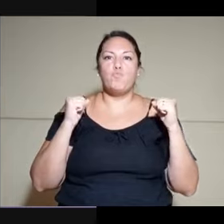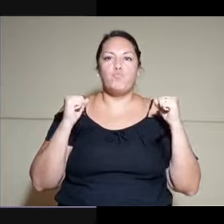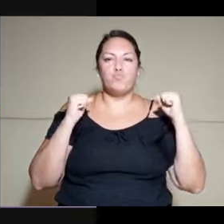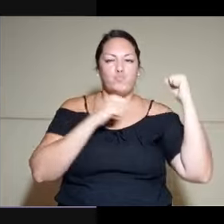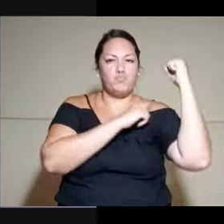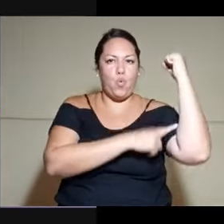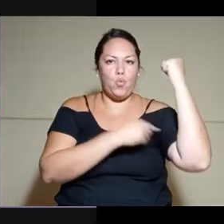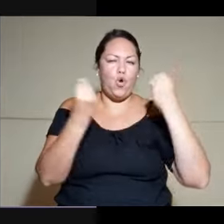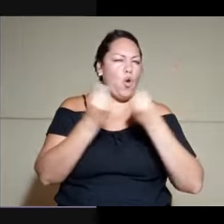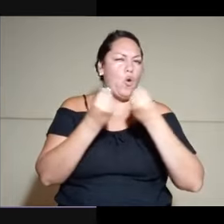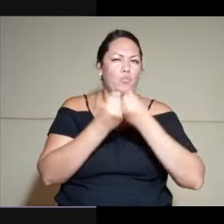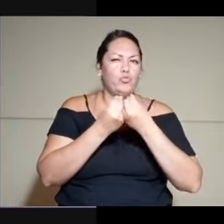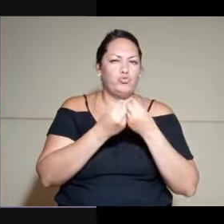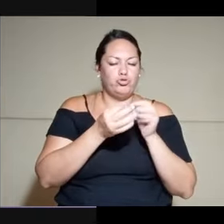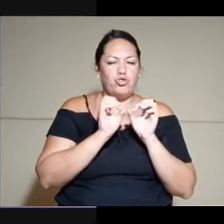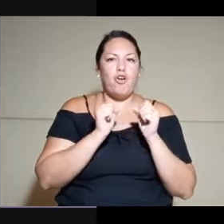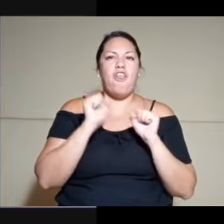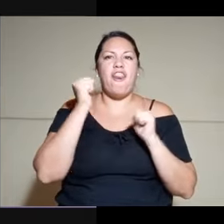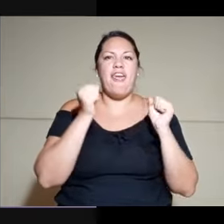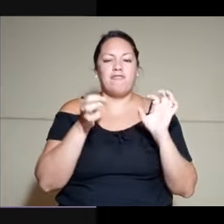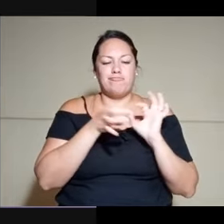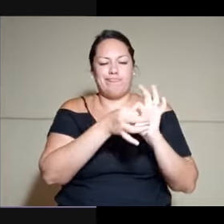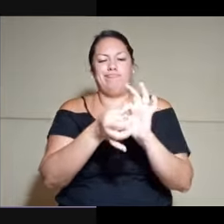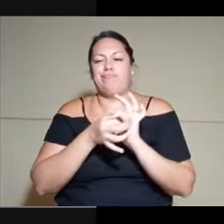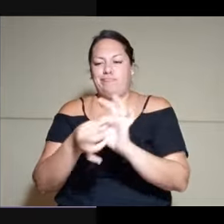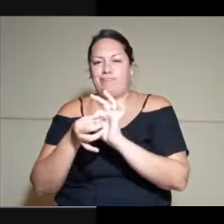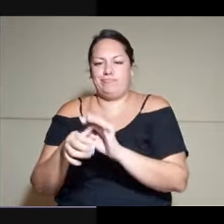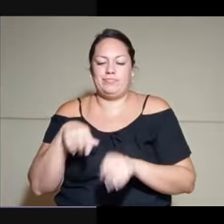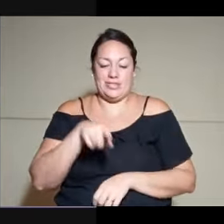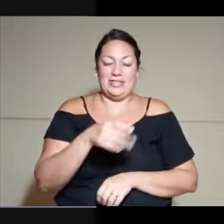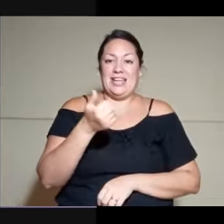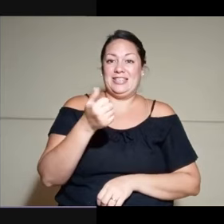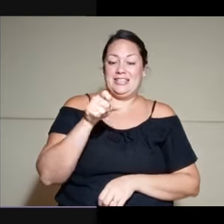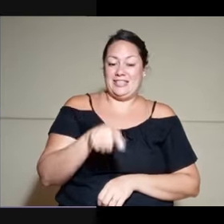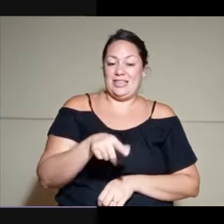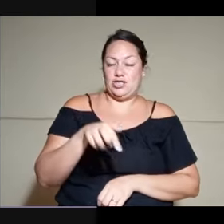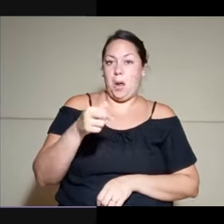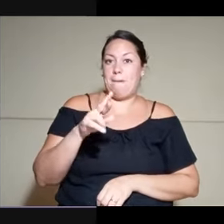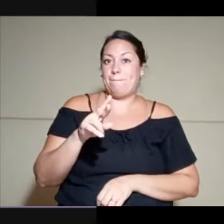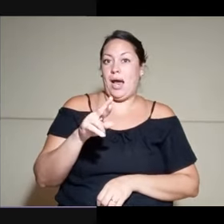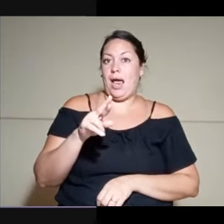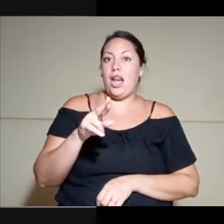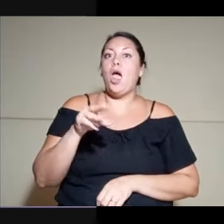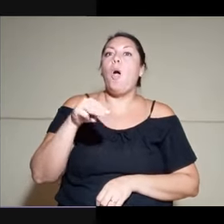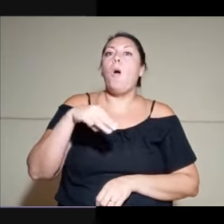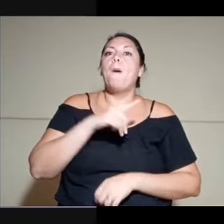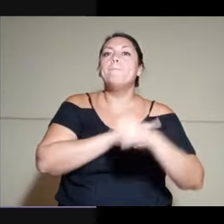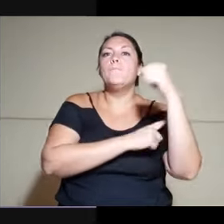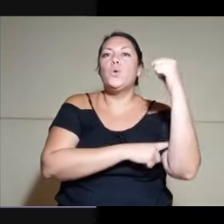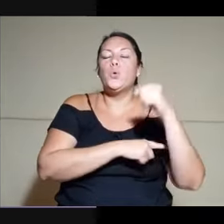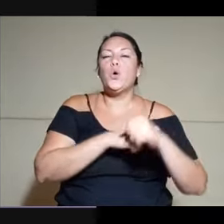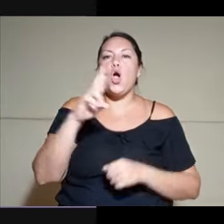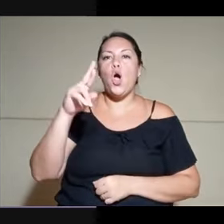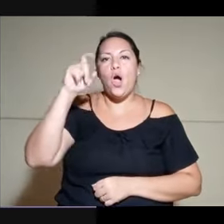interior, los oblicuos laterales, o sea, el ojo tiene muchos músculos, y esos músculos van a estar inervados por estos nervios.